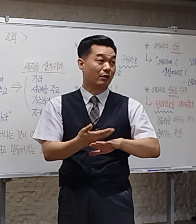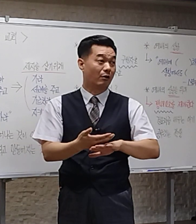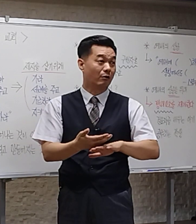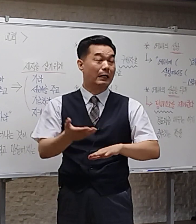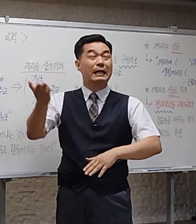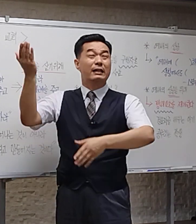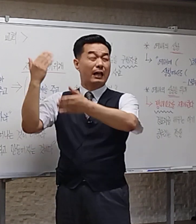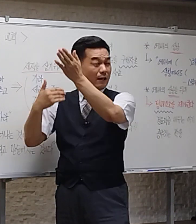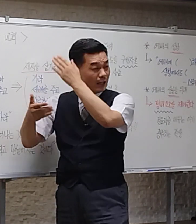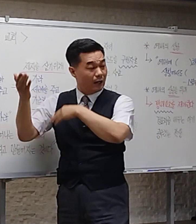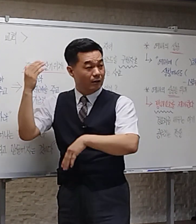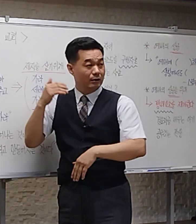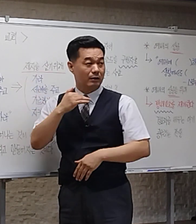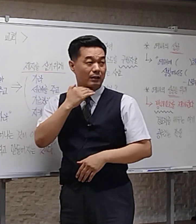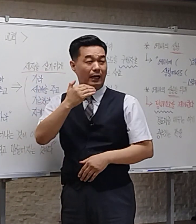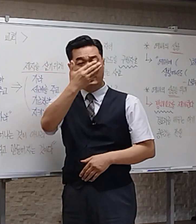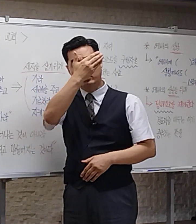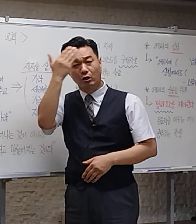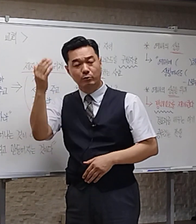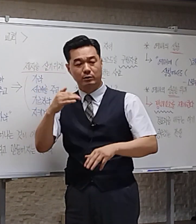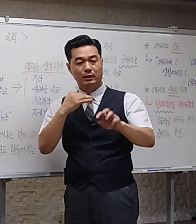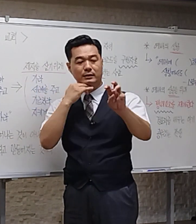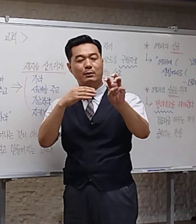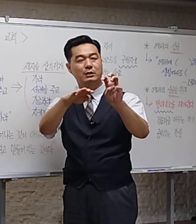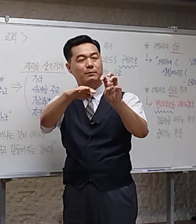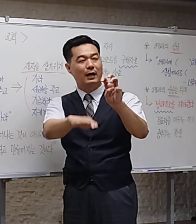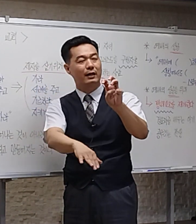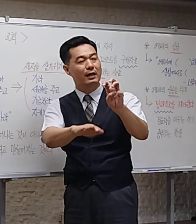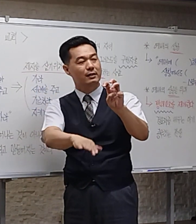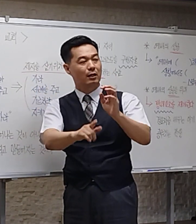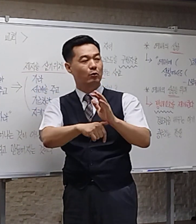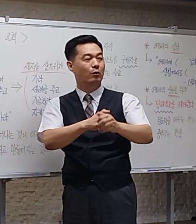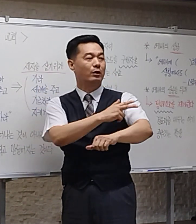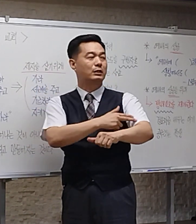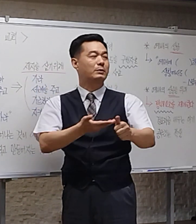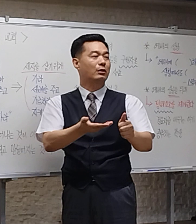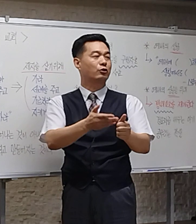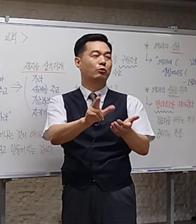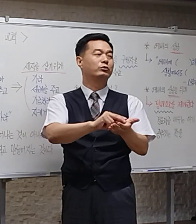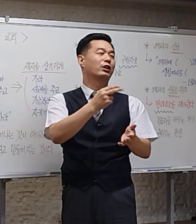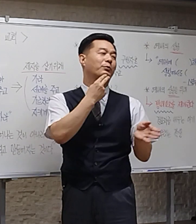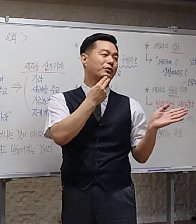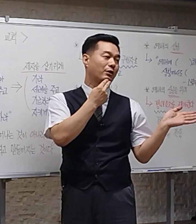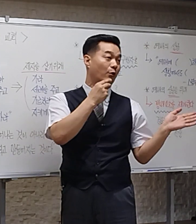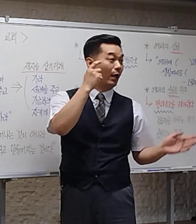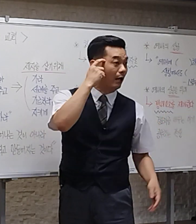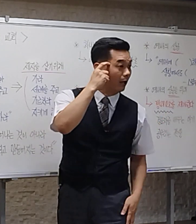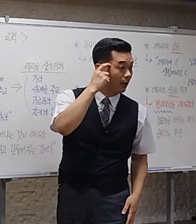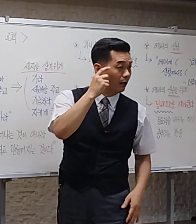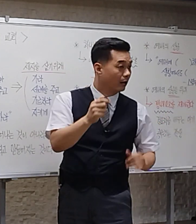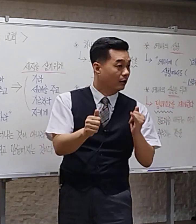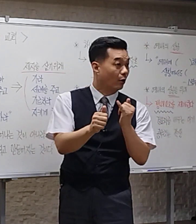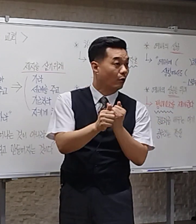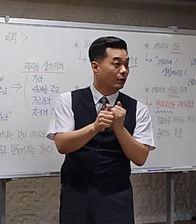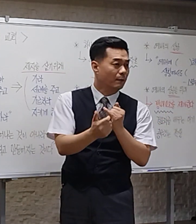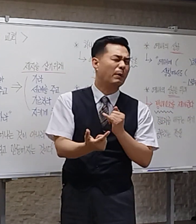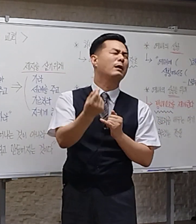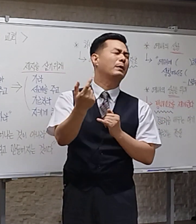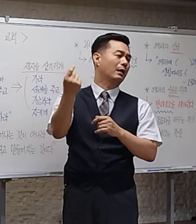바뀌었어요. 옛날에는 나이가 젊은 30 아래일 때도 집사를 줘도 문제가 없었어요. 왜? 결혼을 빨리빨리